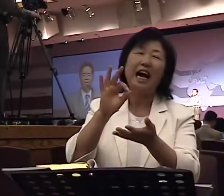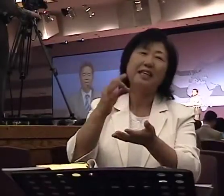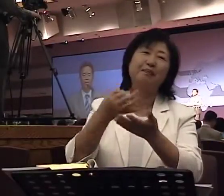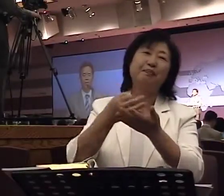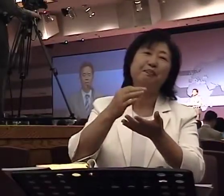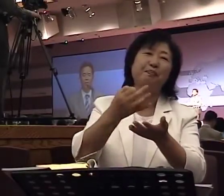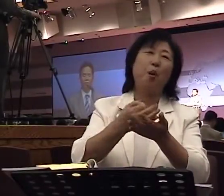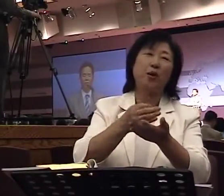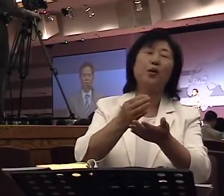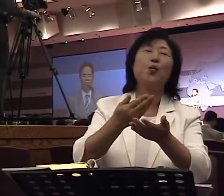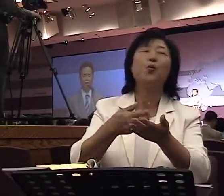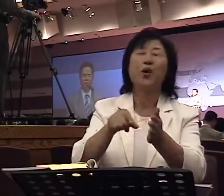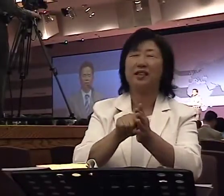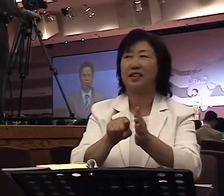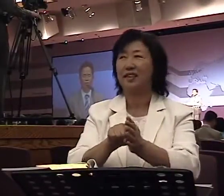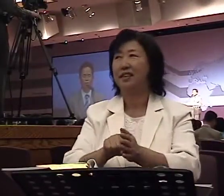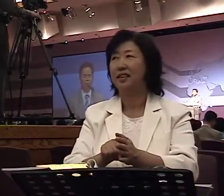내일